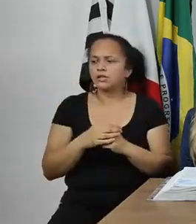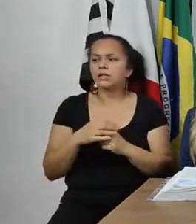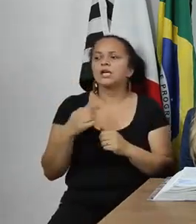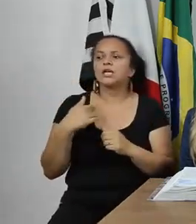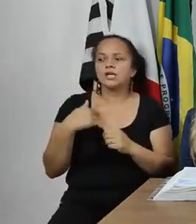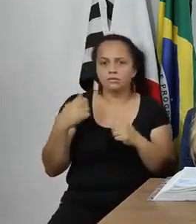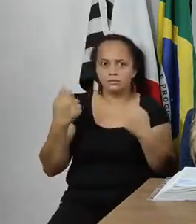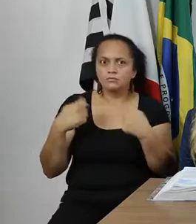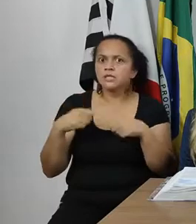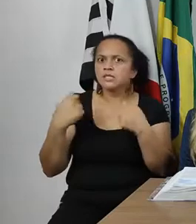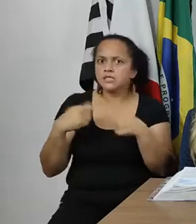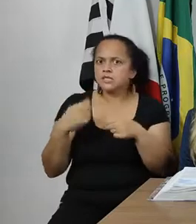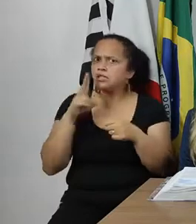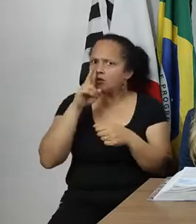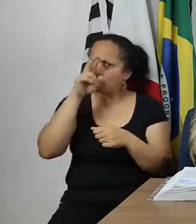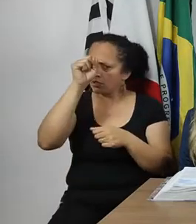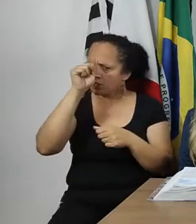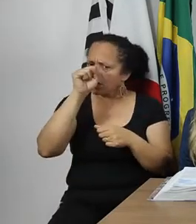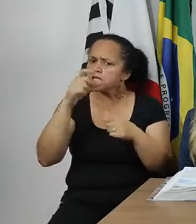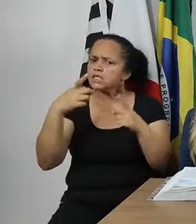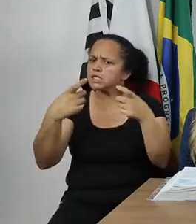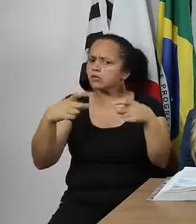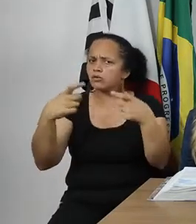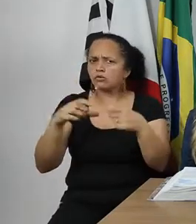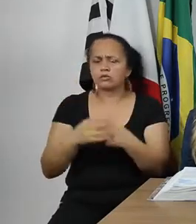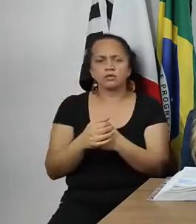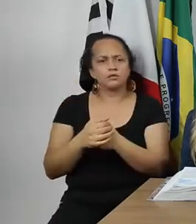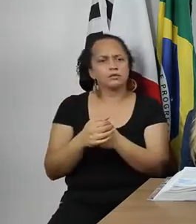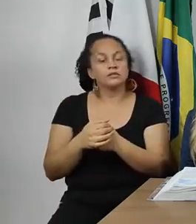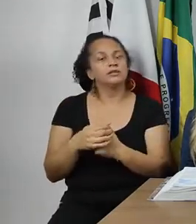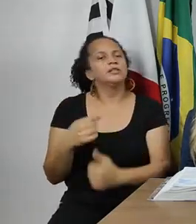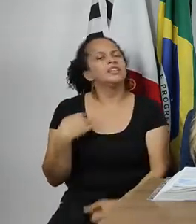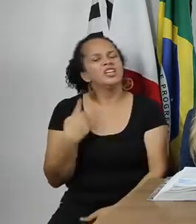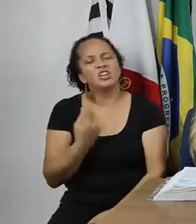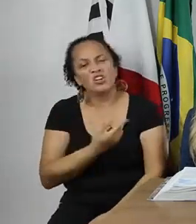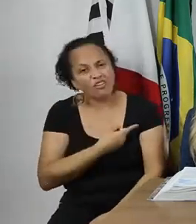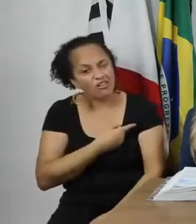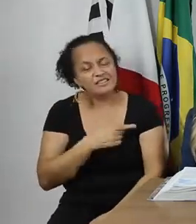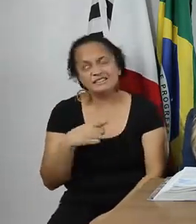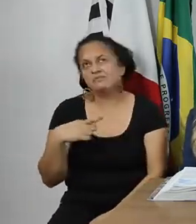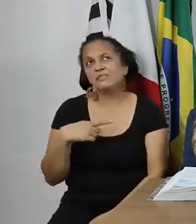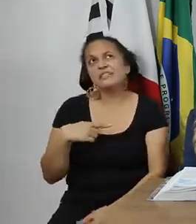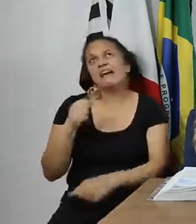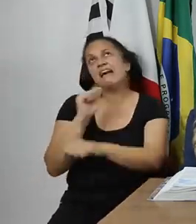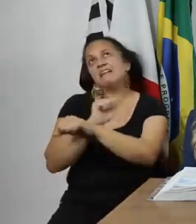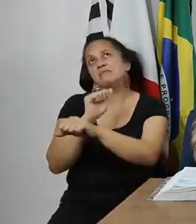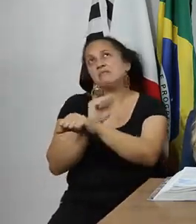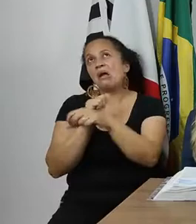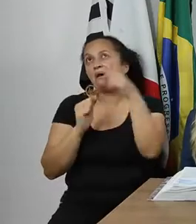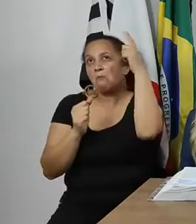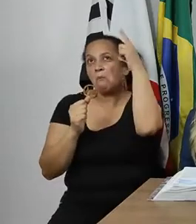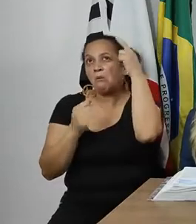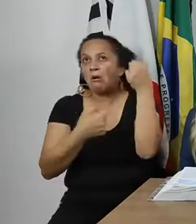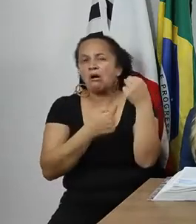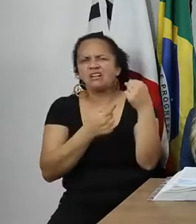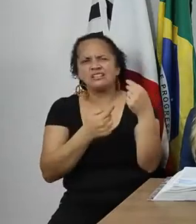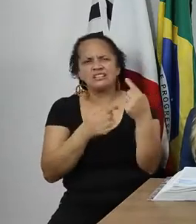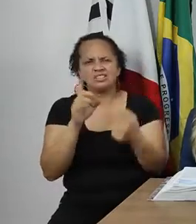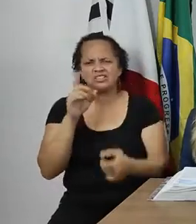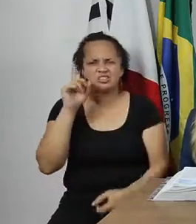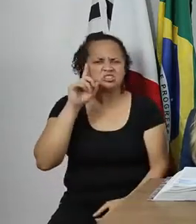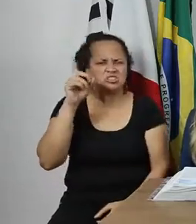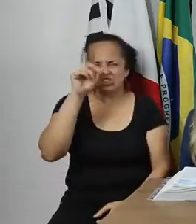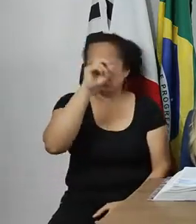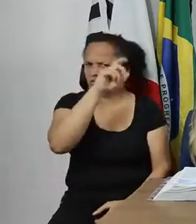já fortificar aqui. E às vezes a gente espera o mal acontecer para buscar se fortalecer. E